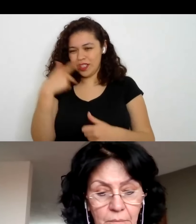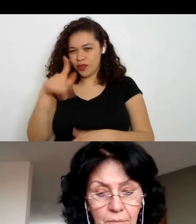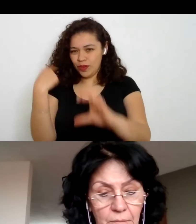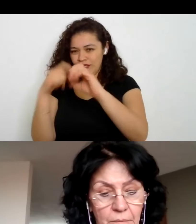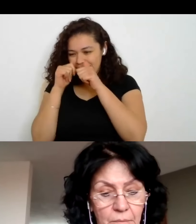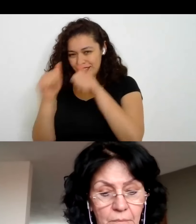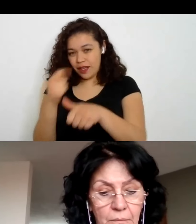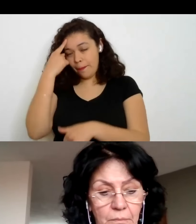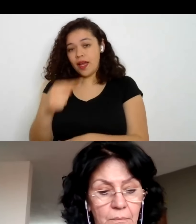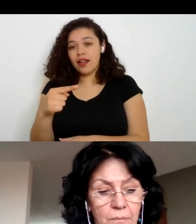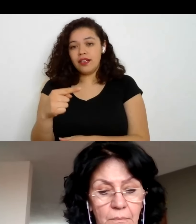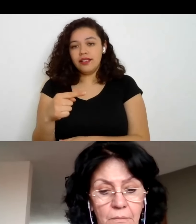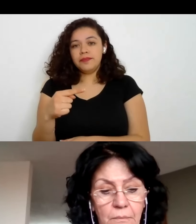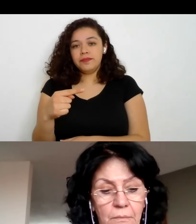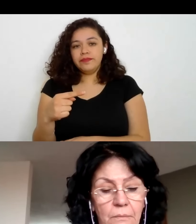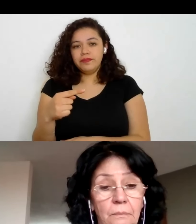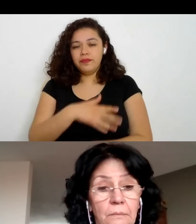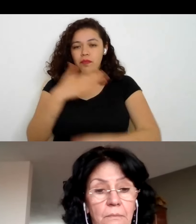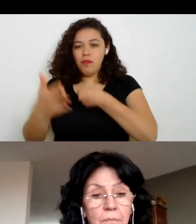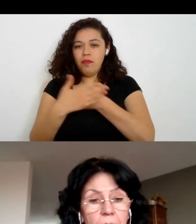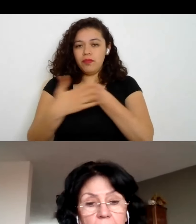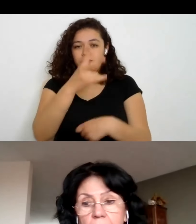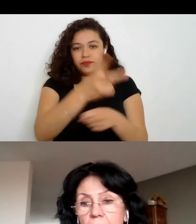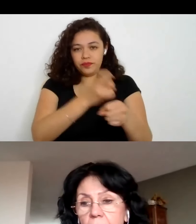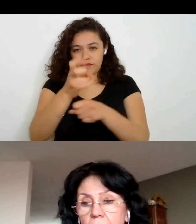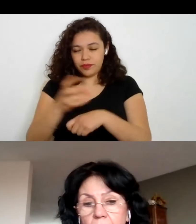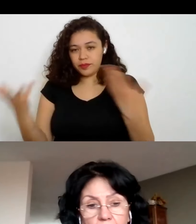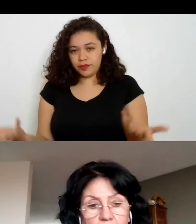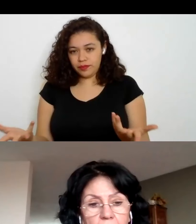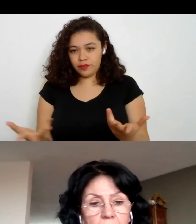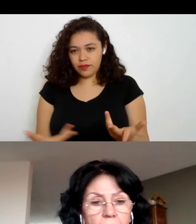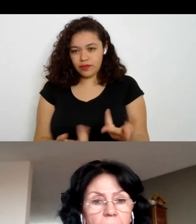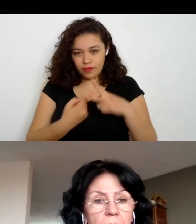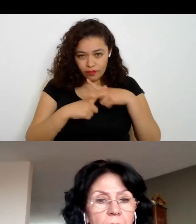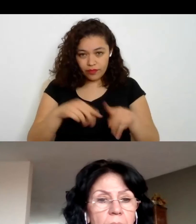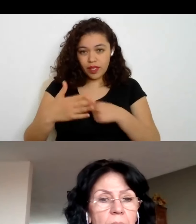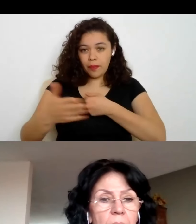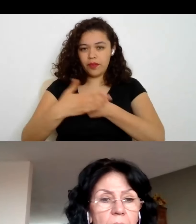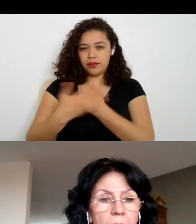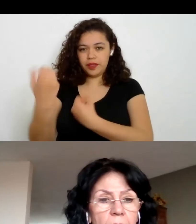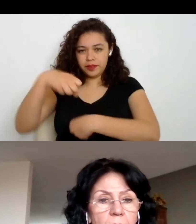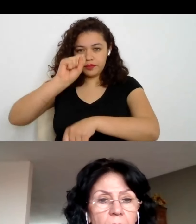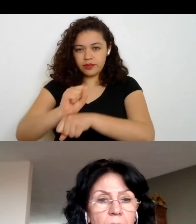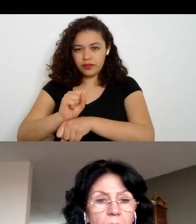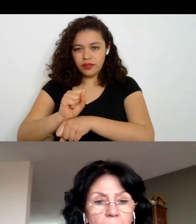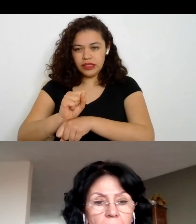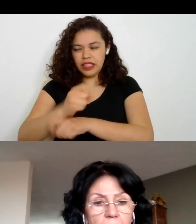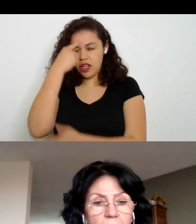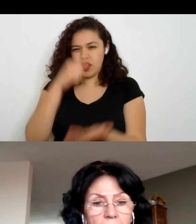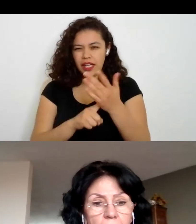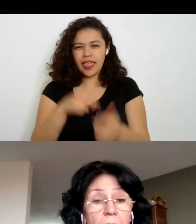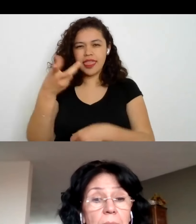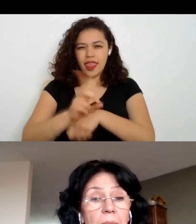para que reciban estas siguientes invitaciones, que serían a partir de la siguiente semana. Me parece que es el